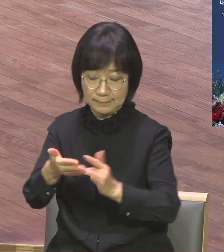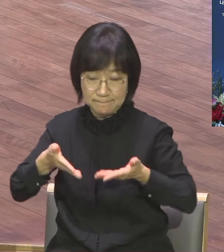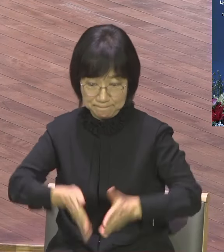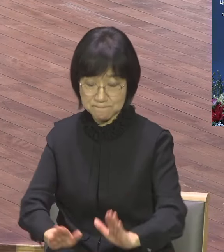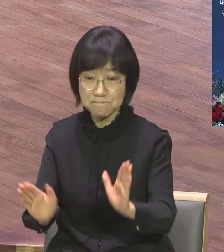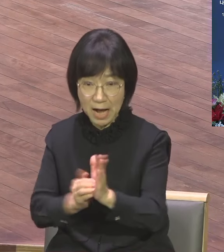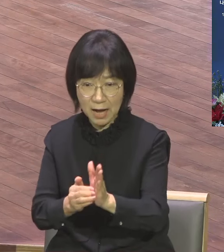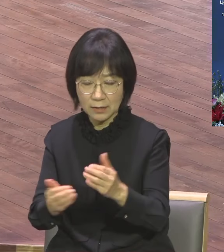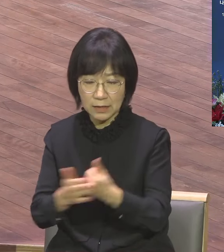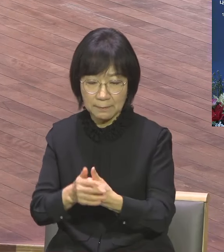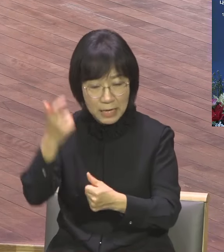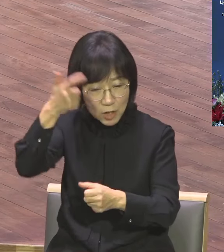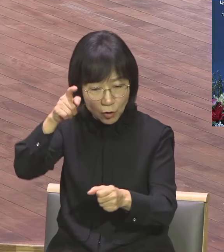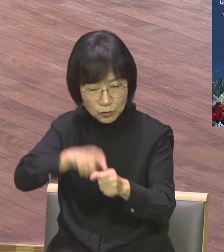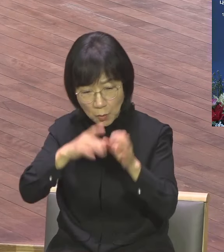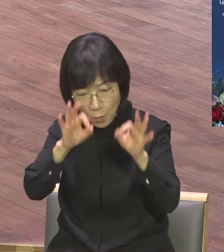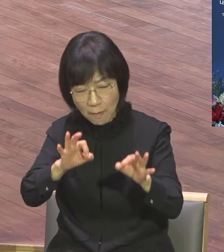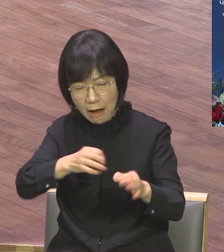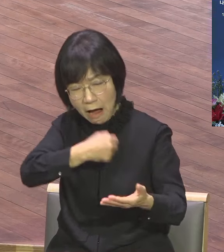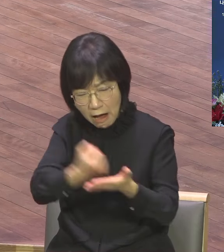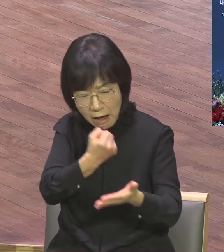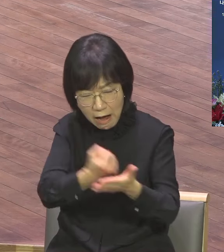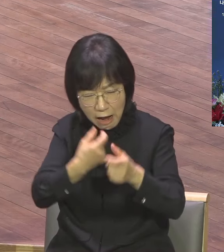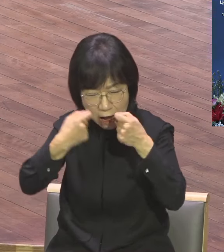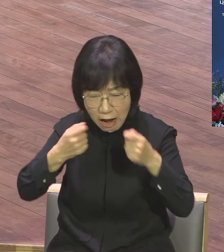오셨기 때문에 통곡해야지요.